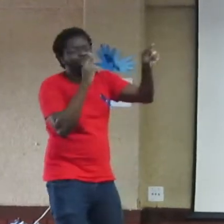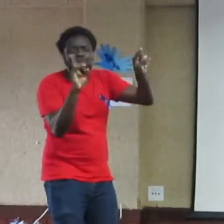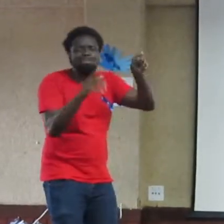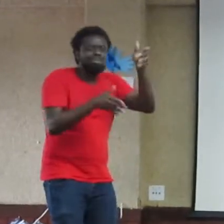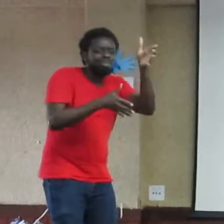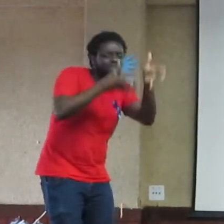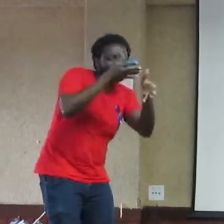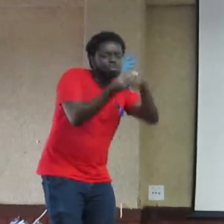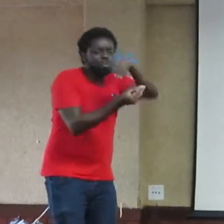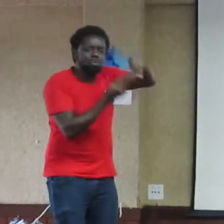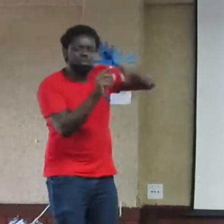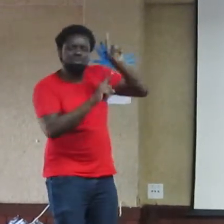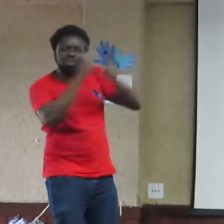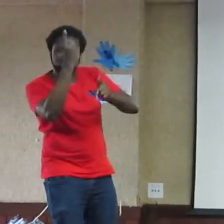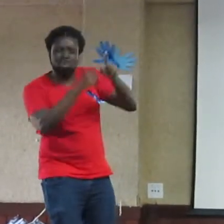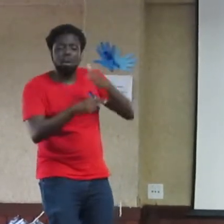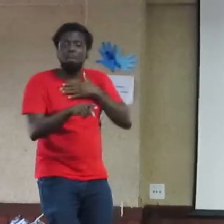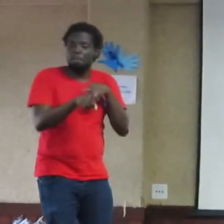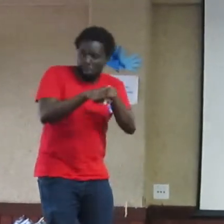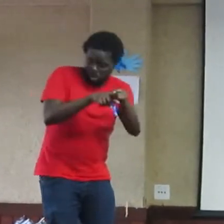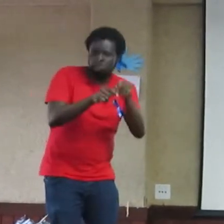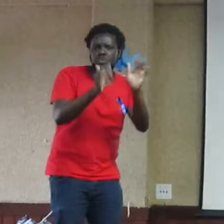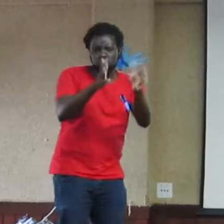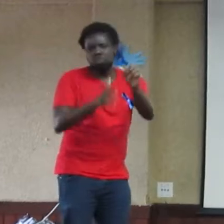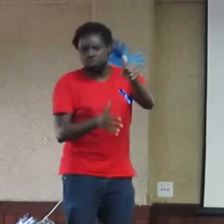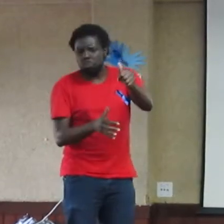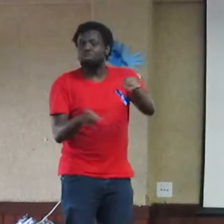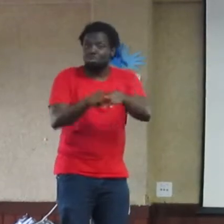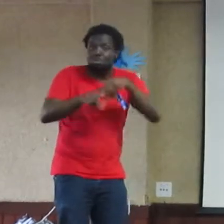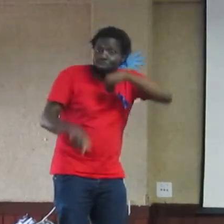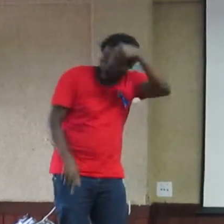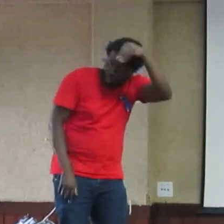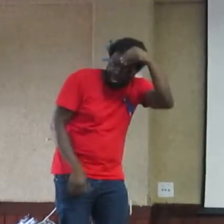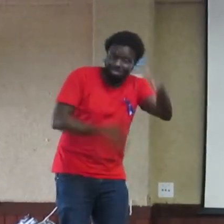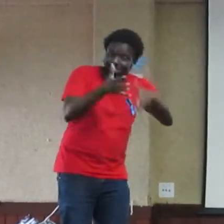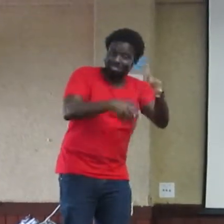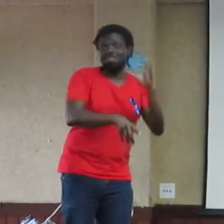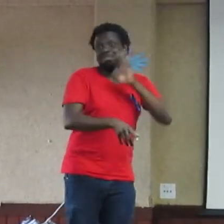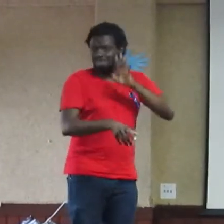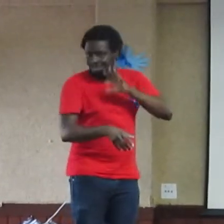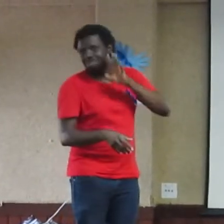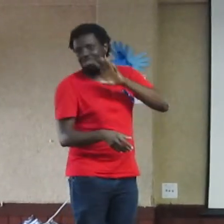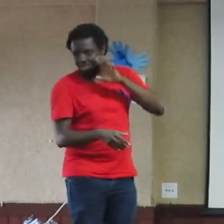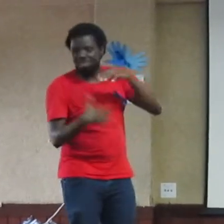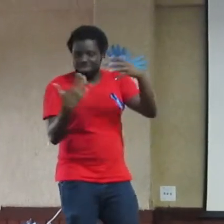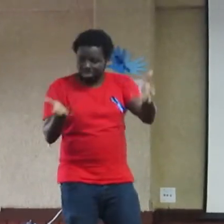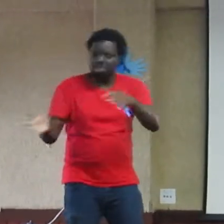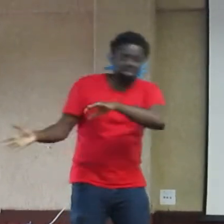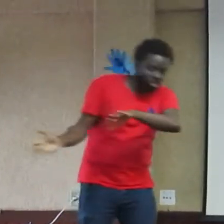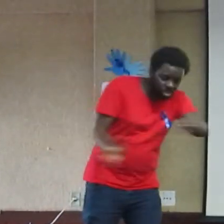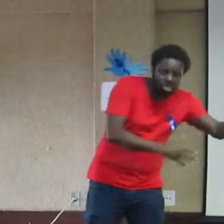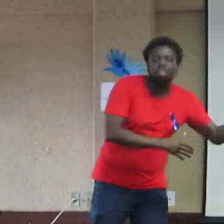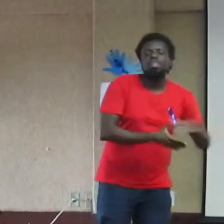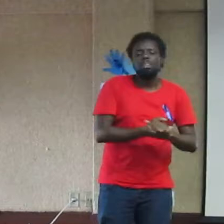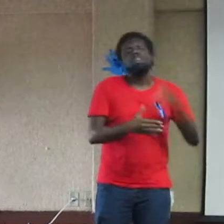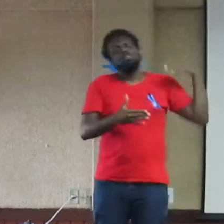sinal ou outro. O meu pai, ele tem uma dificuldade de aprender. A minha